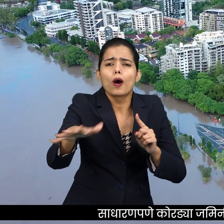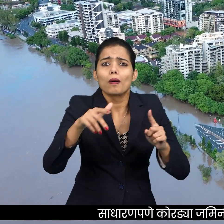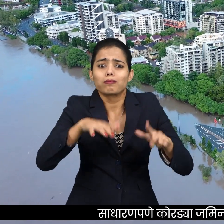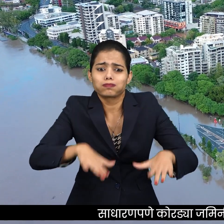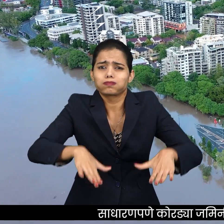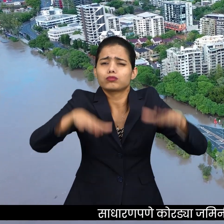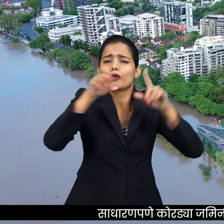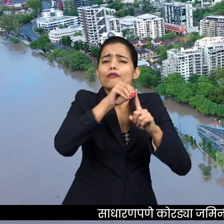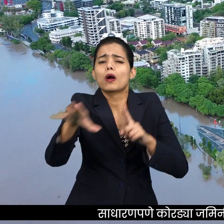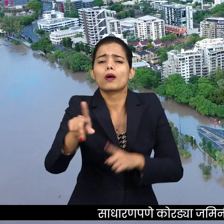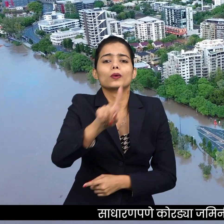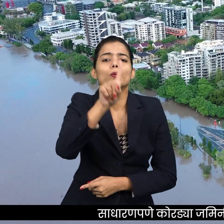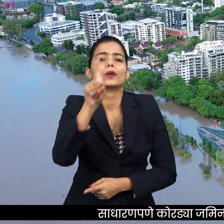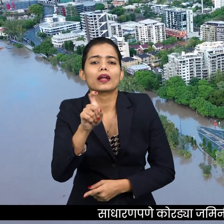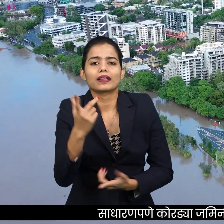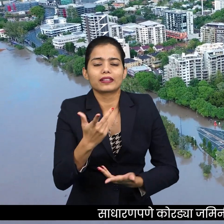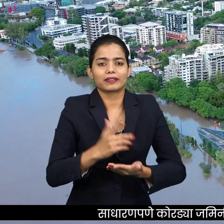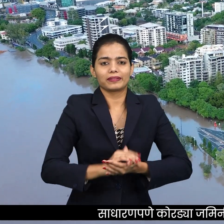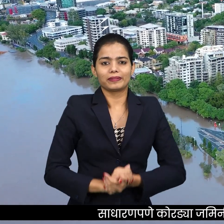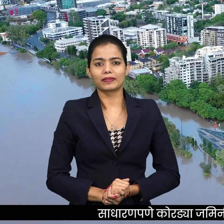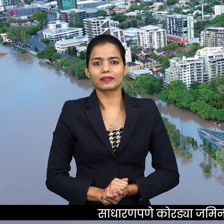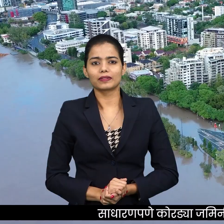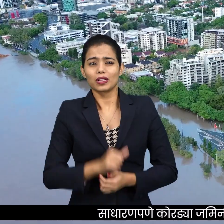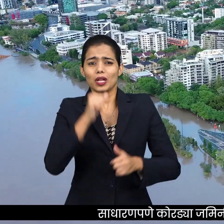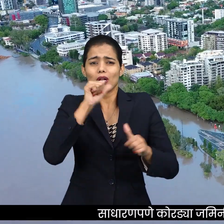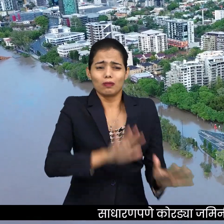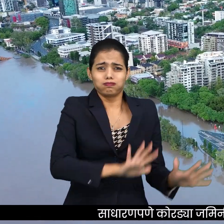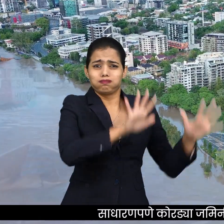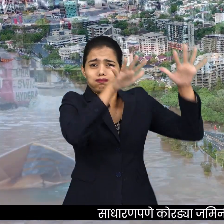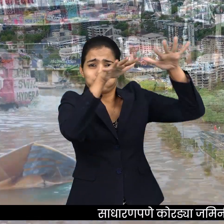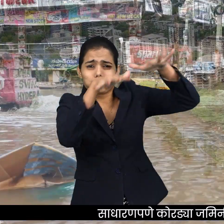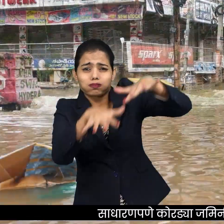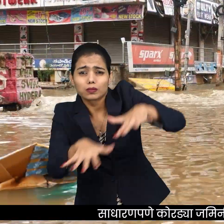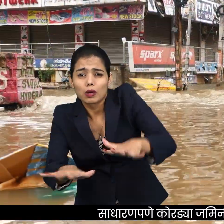साधारणपणे कोरड्या जमिनीवर पाण्याचे ओव्हरफ्लो.